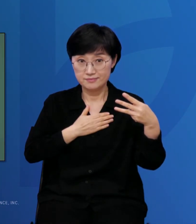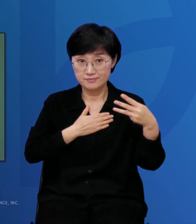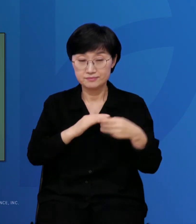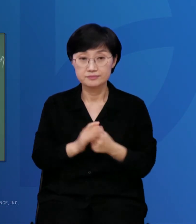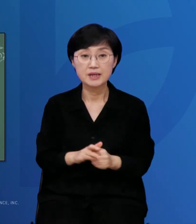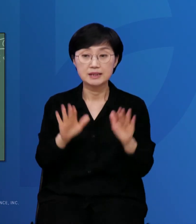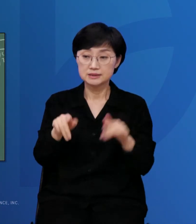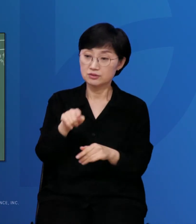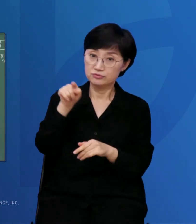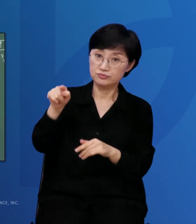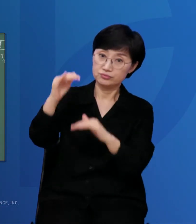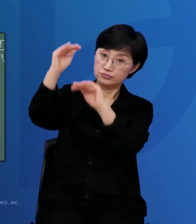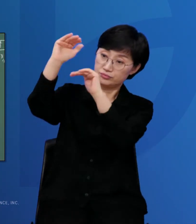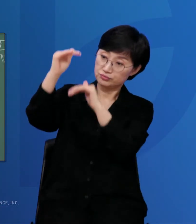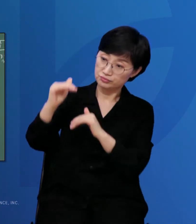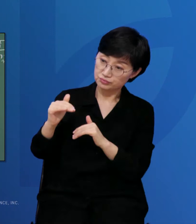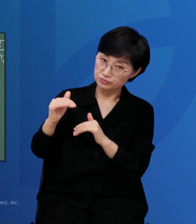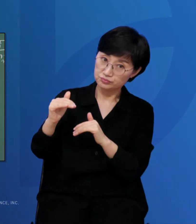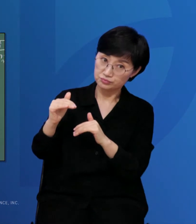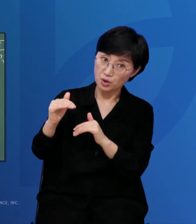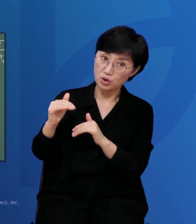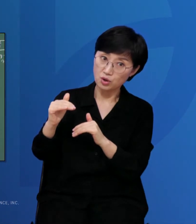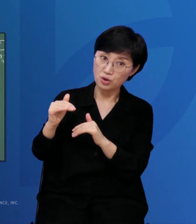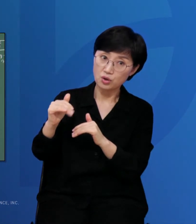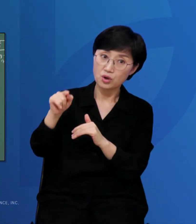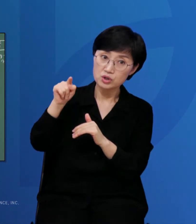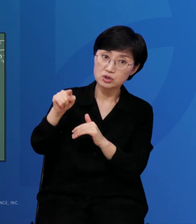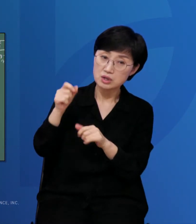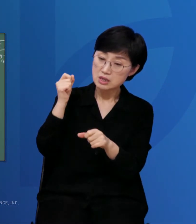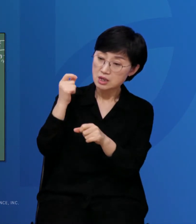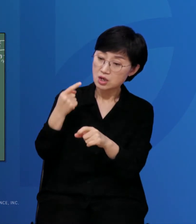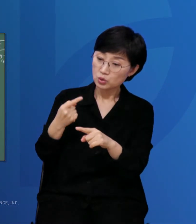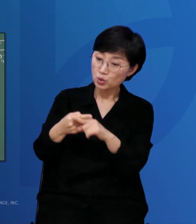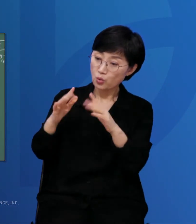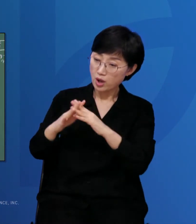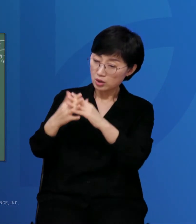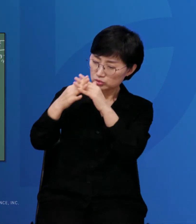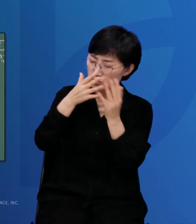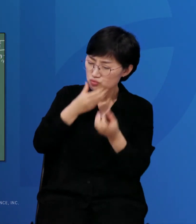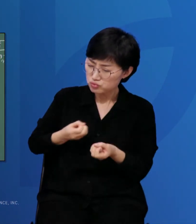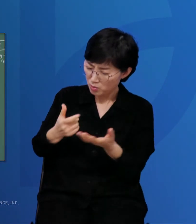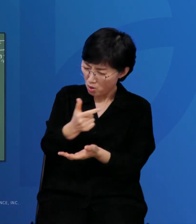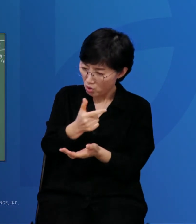이거는 큰 축복이지만 이 걱정은 안 해도 됩니다.